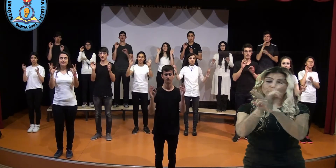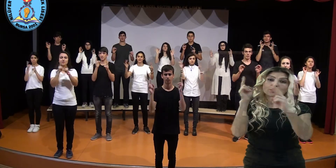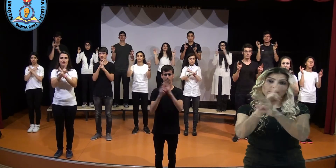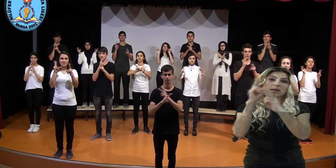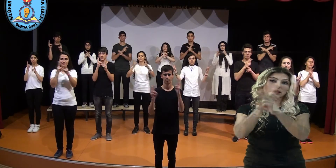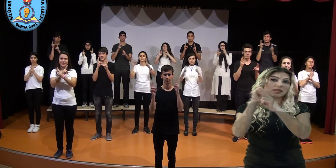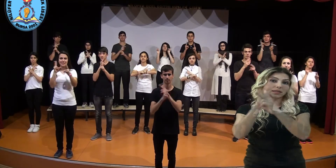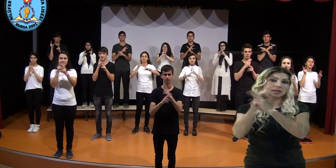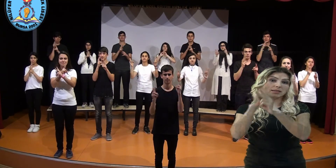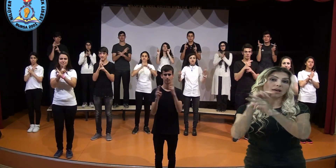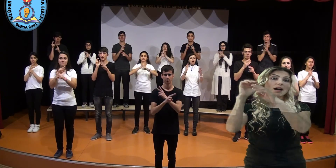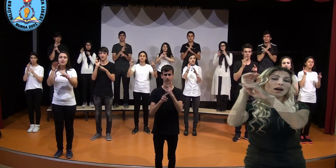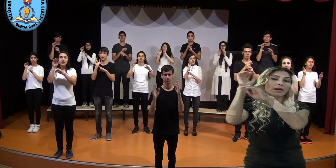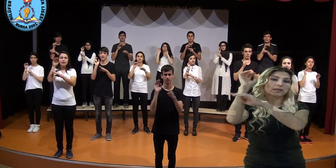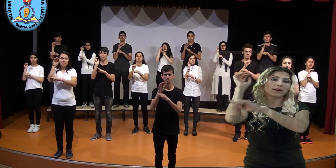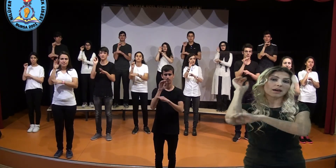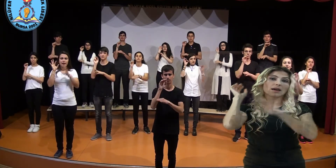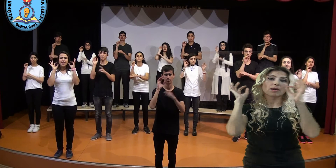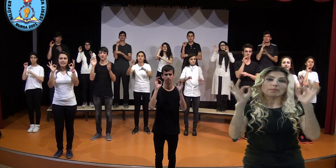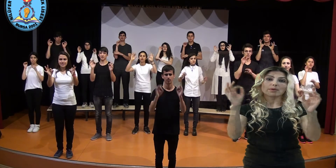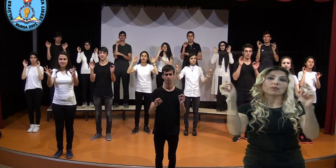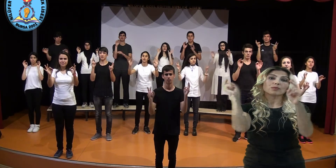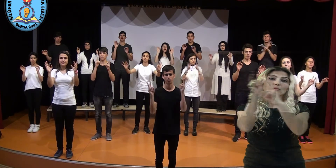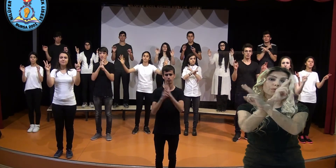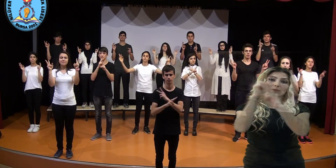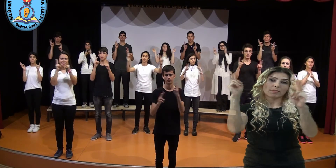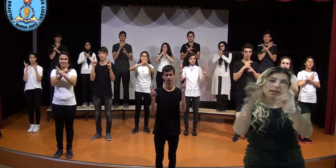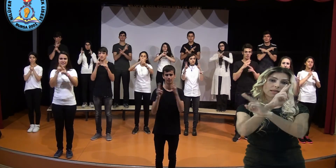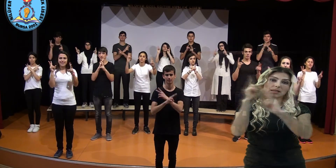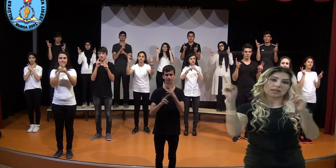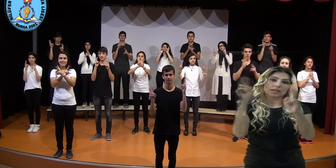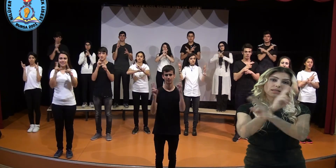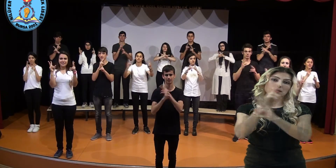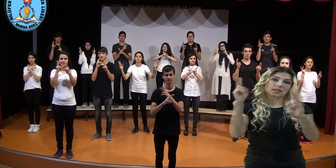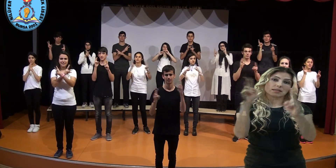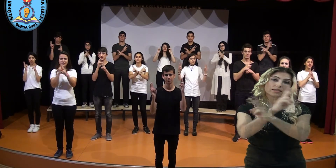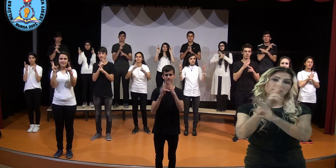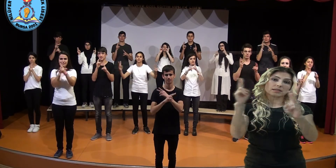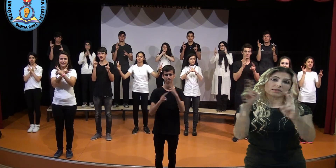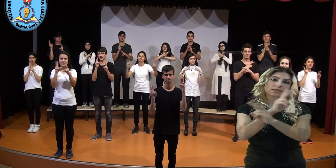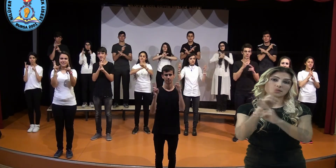gülmeliyiz. Hayatta hep gülmeliyiz.